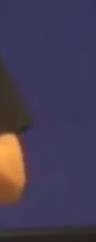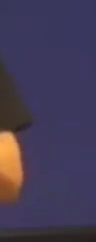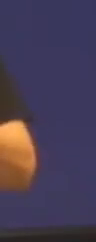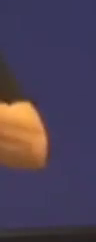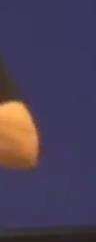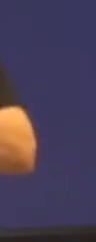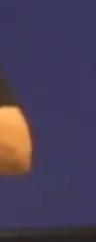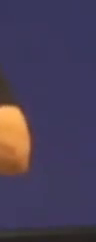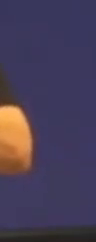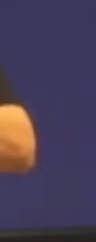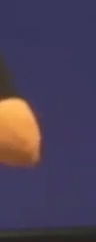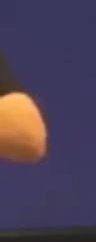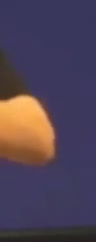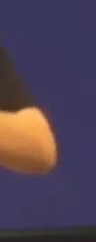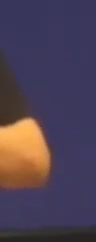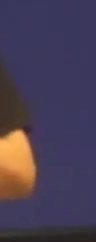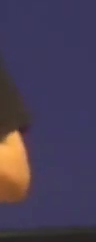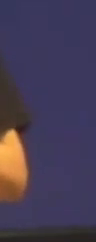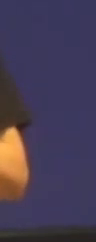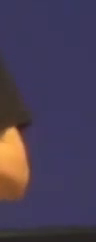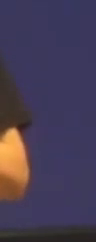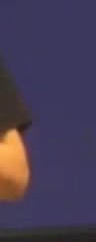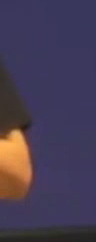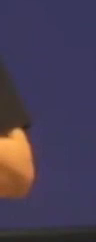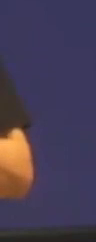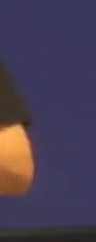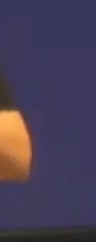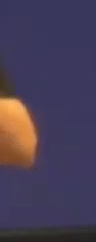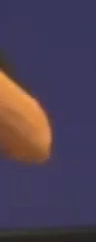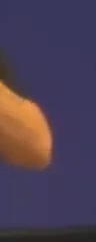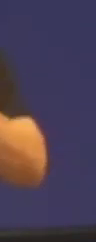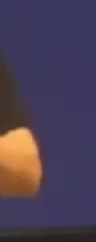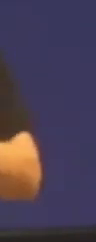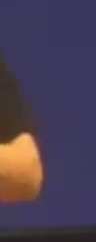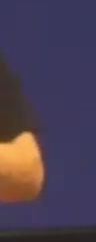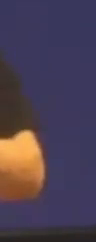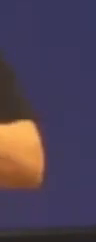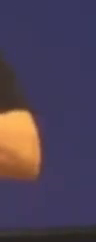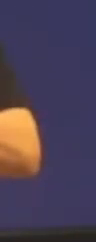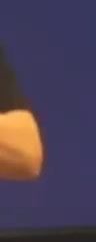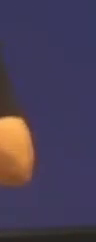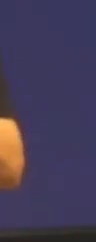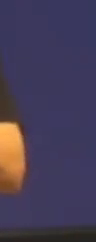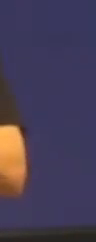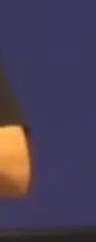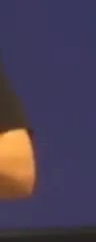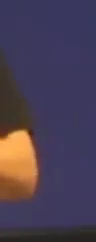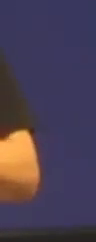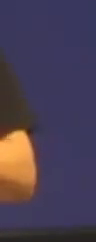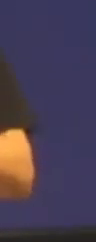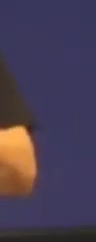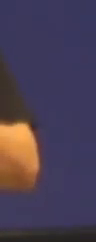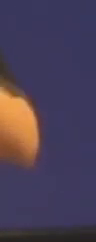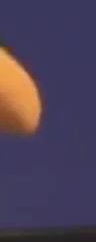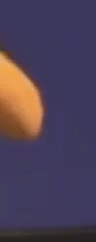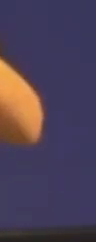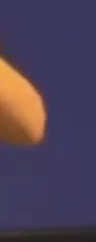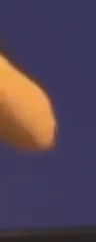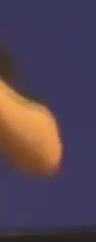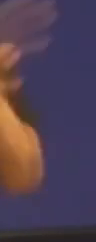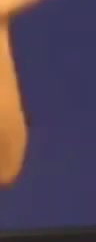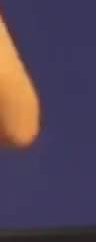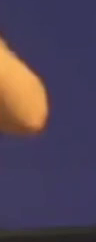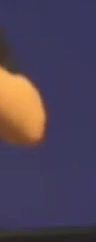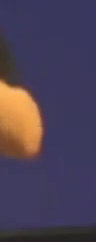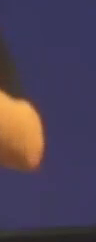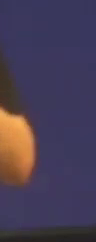们一定会被感染我们一定会被感染了。但是减灾的意思是说我们被感染之后呢4个现象中只